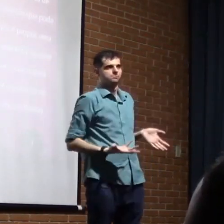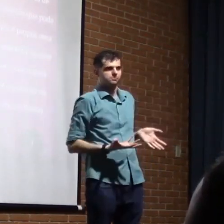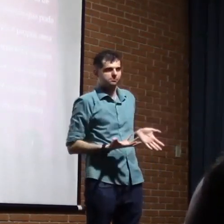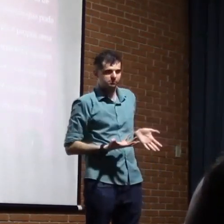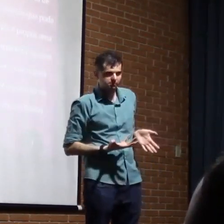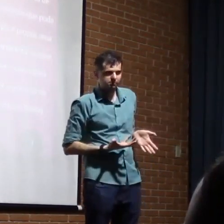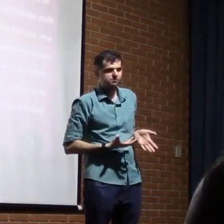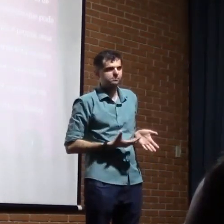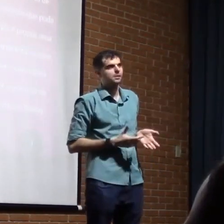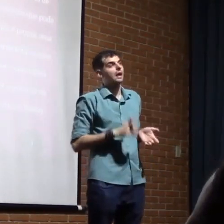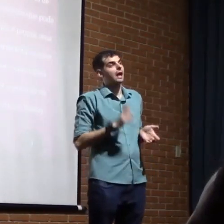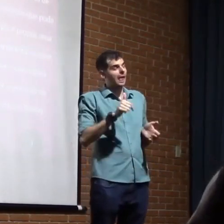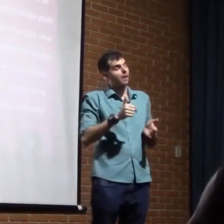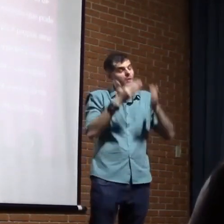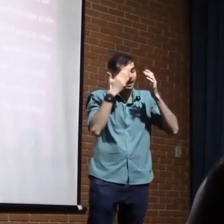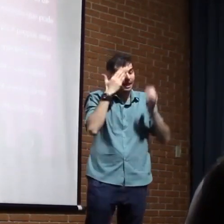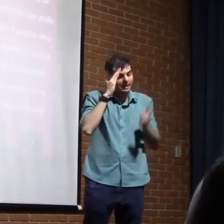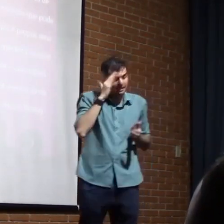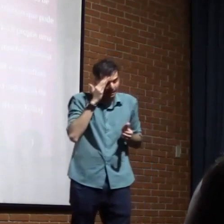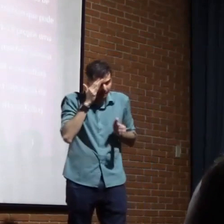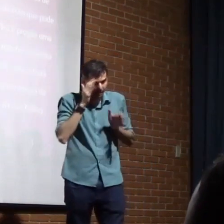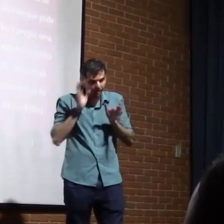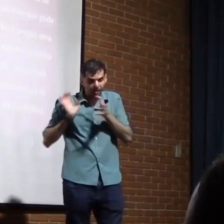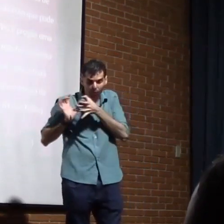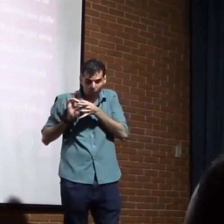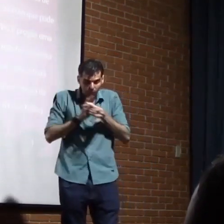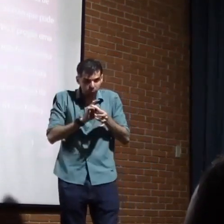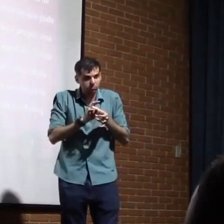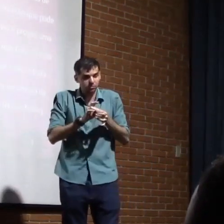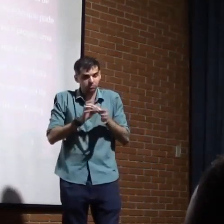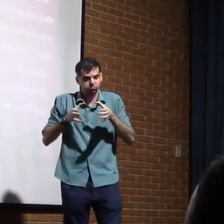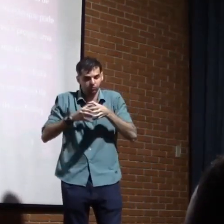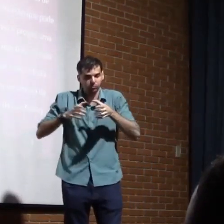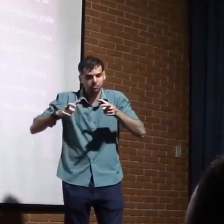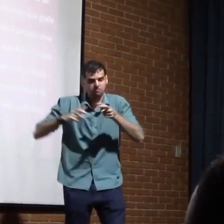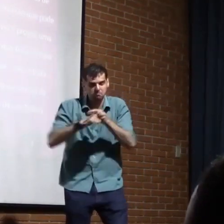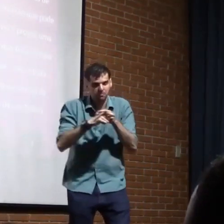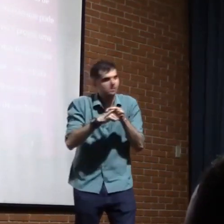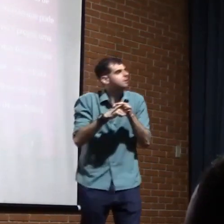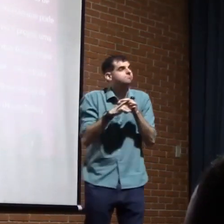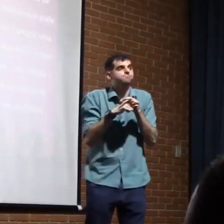sujeito surdo, né? Que foi servindo como modelo. E assim, a gente sabe que faz parte